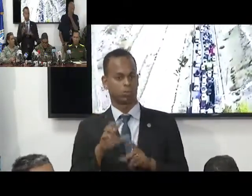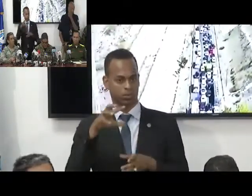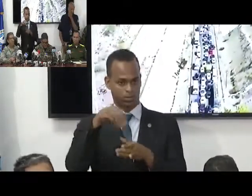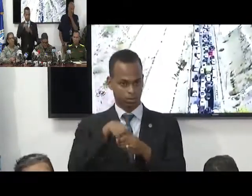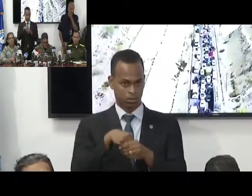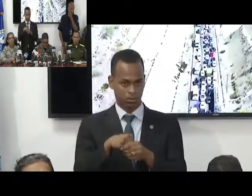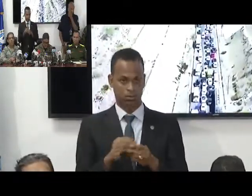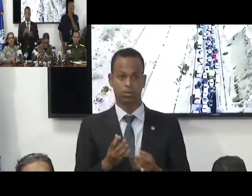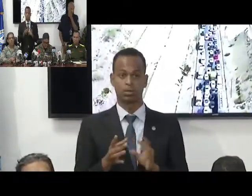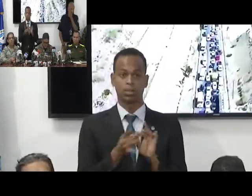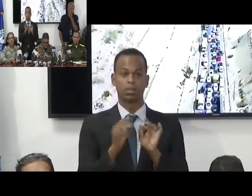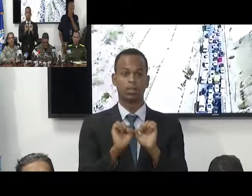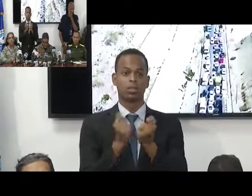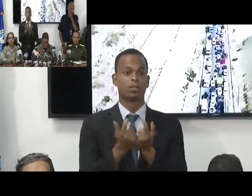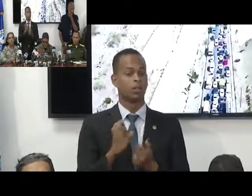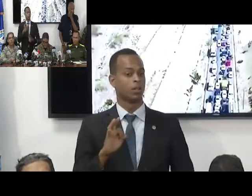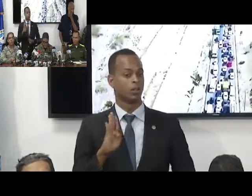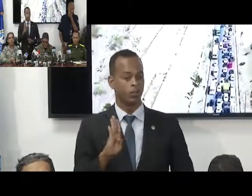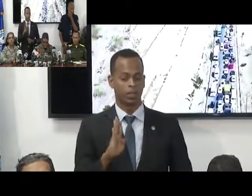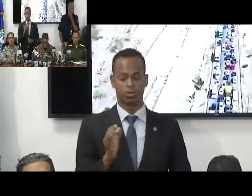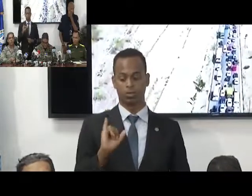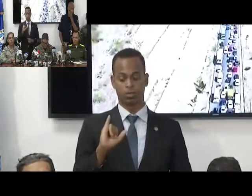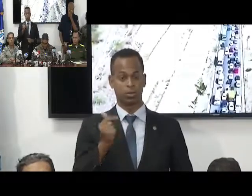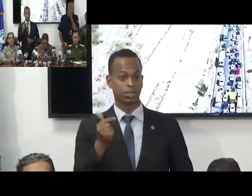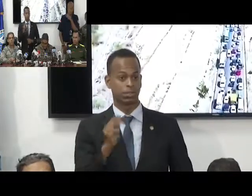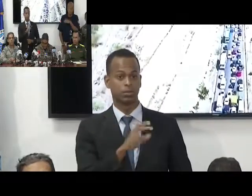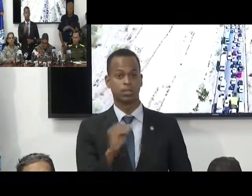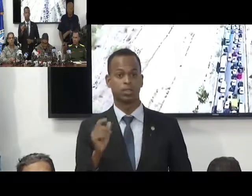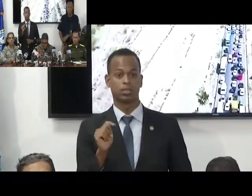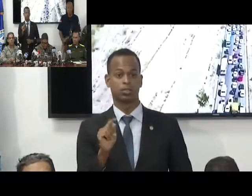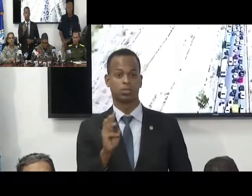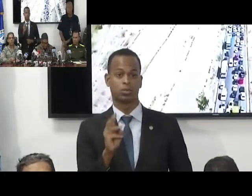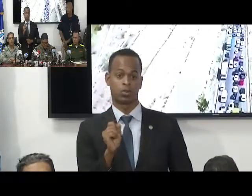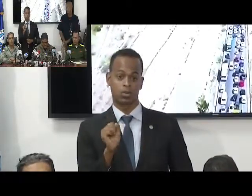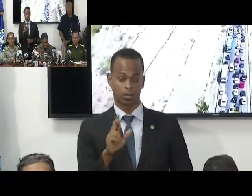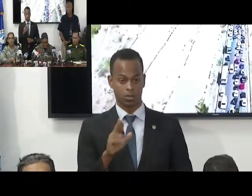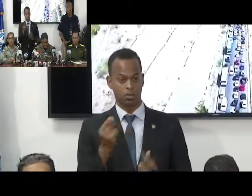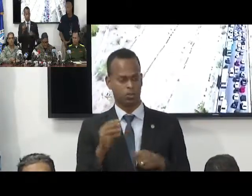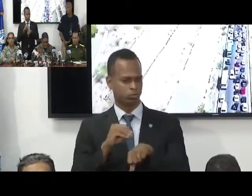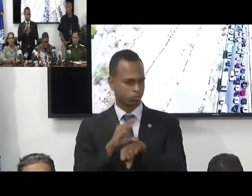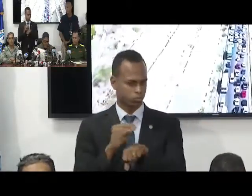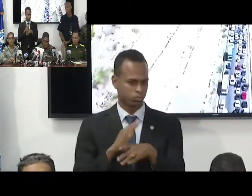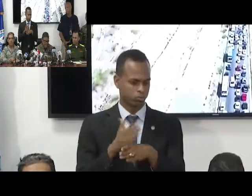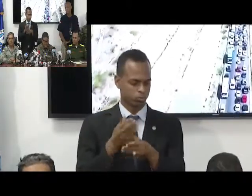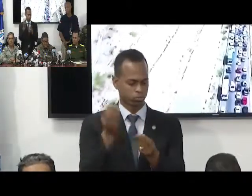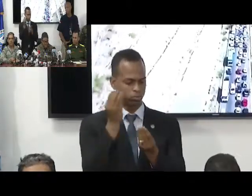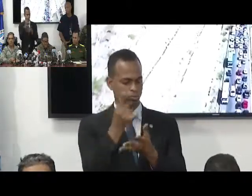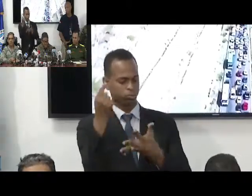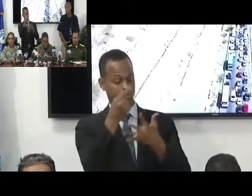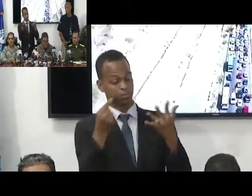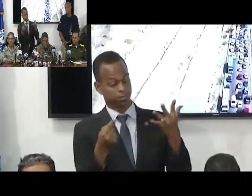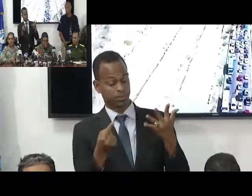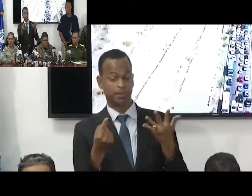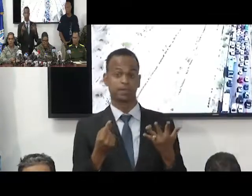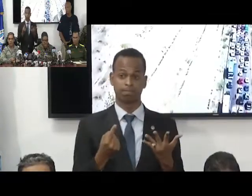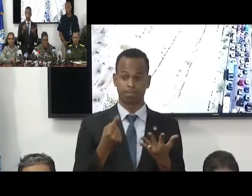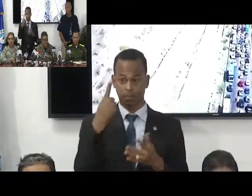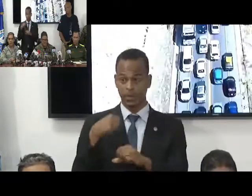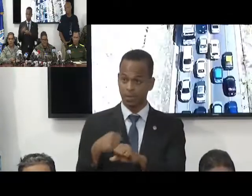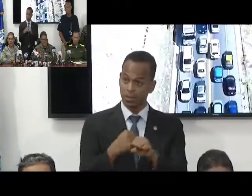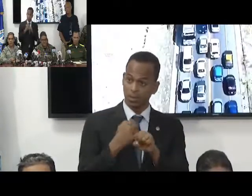cuentas en las redes sociales como Facebook, Instagram y Twitter, donde se compartieron orientaciones preventivas.